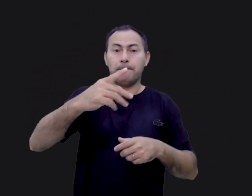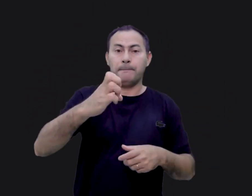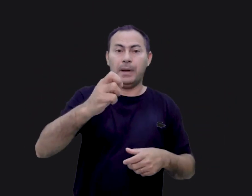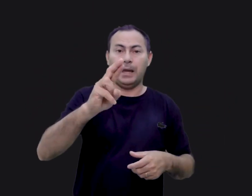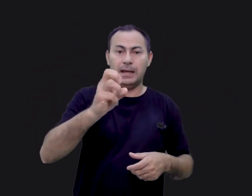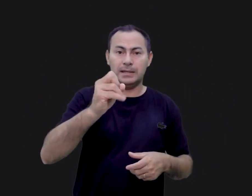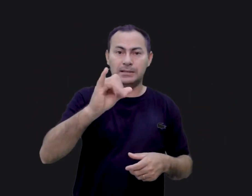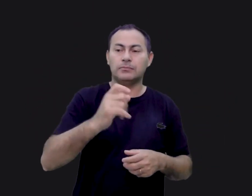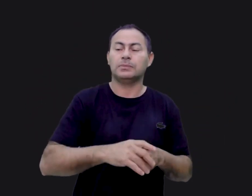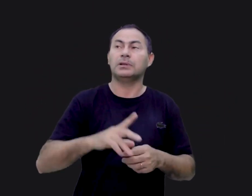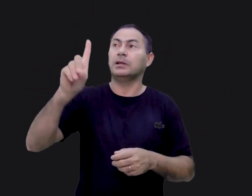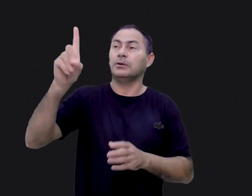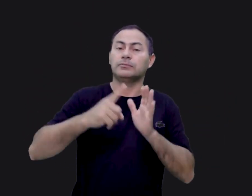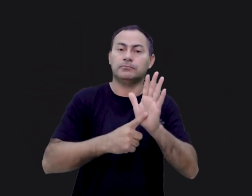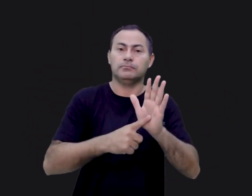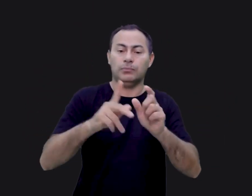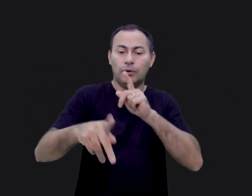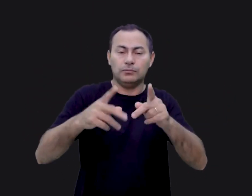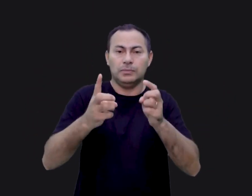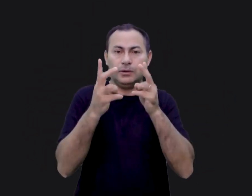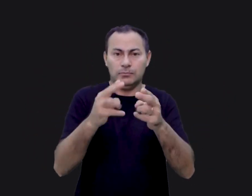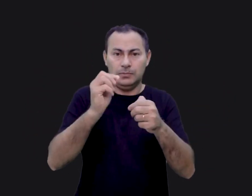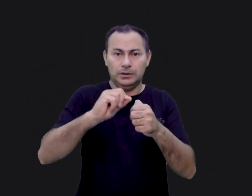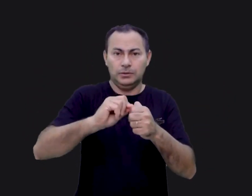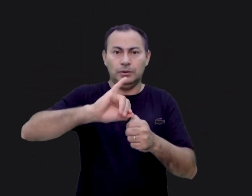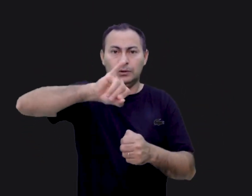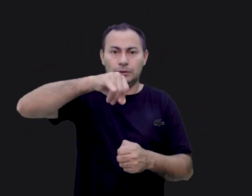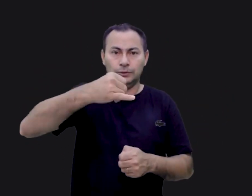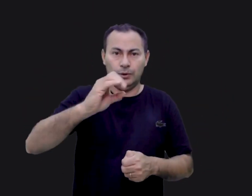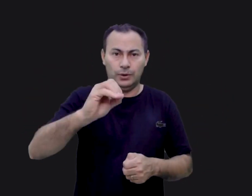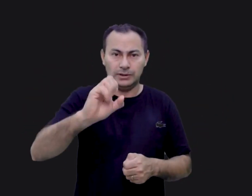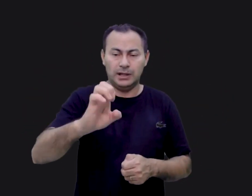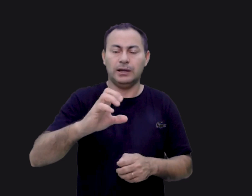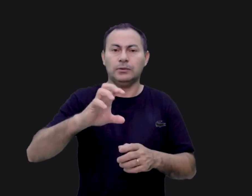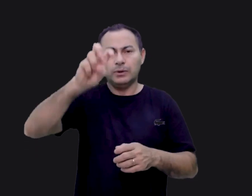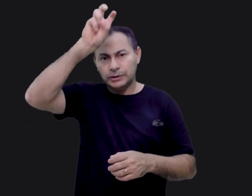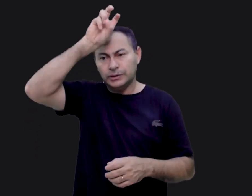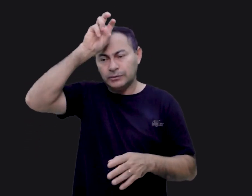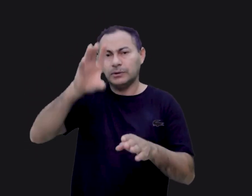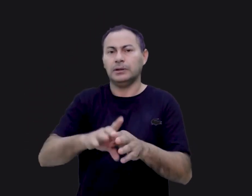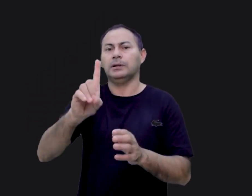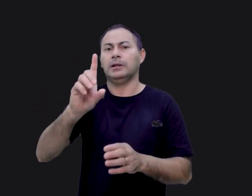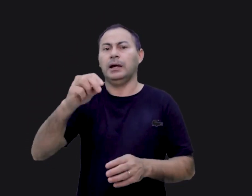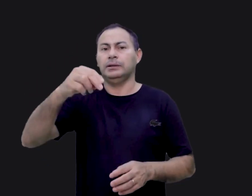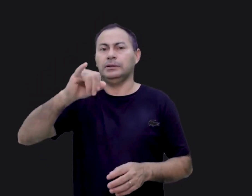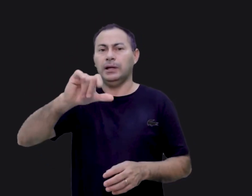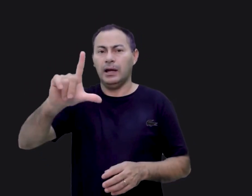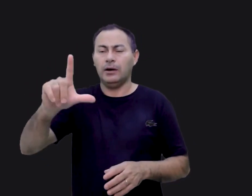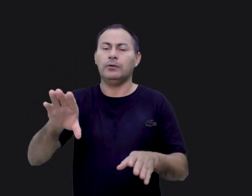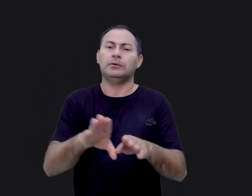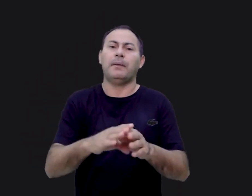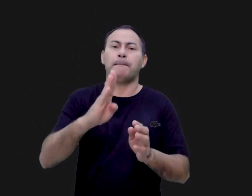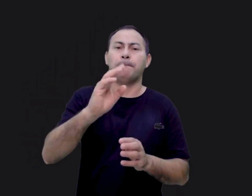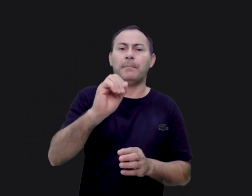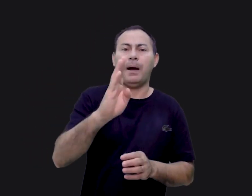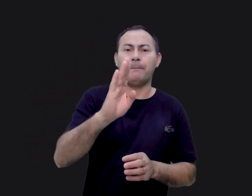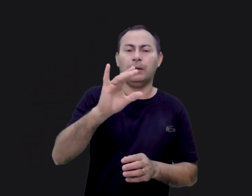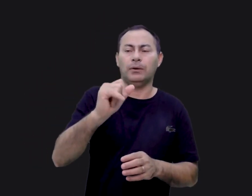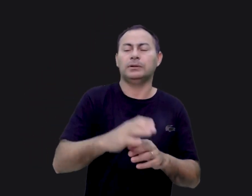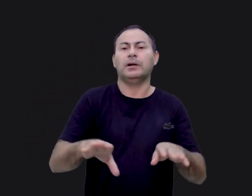Pérsia. Deus posiciona o seu povo, da mesma forma que fez com José no Egito, Daniel na Babilônia e Moisés no palácio de Faraó.